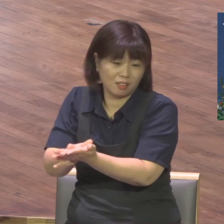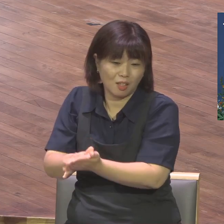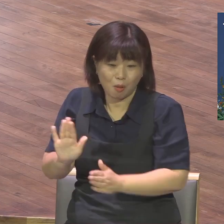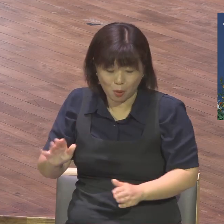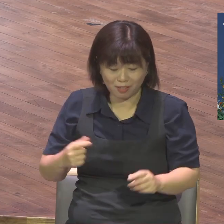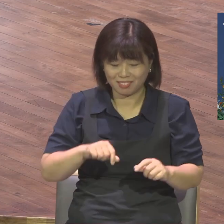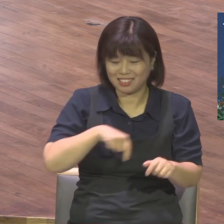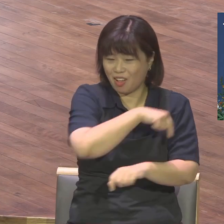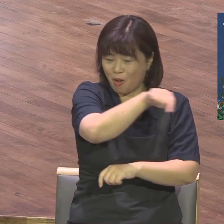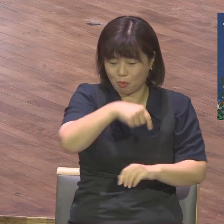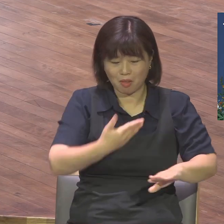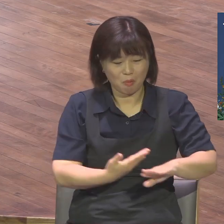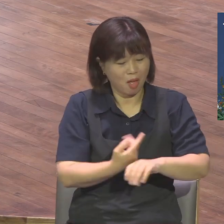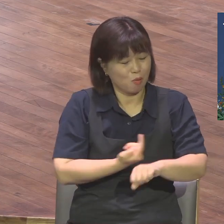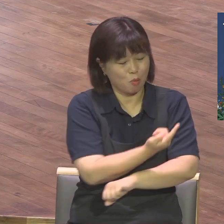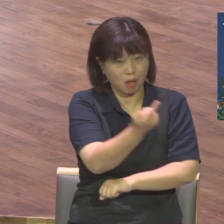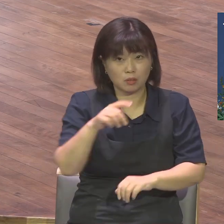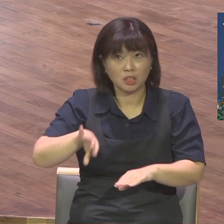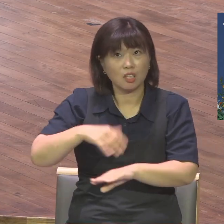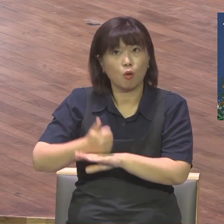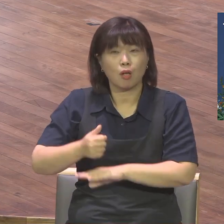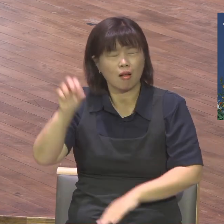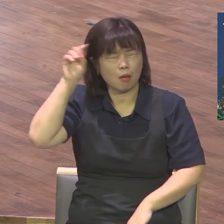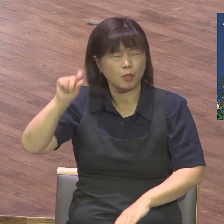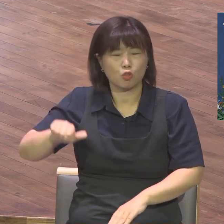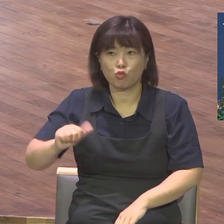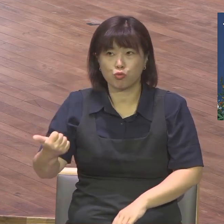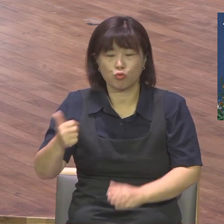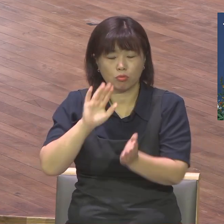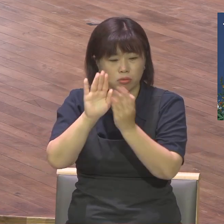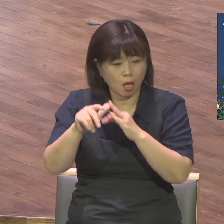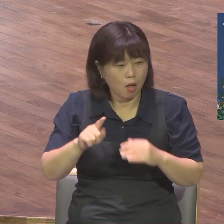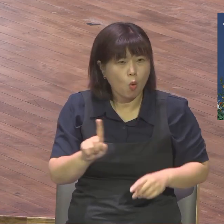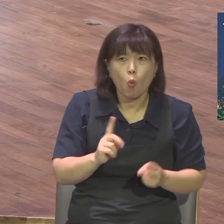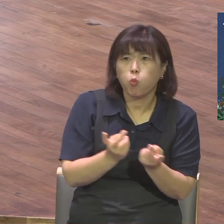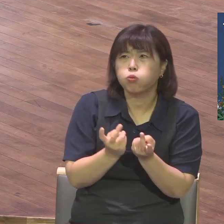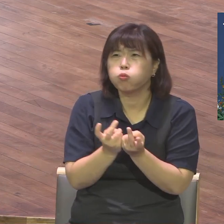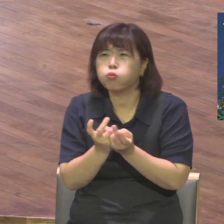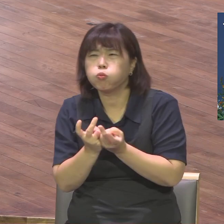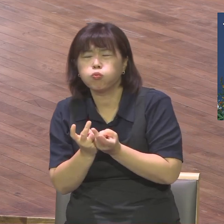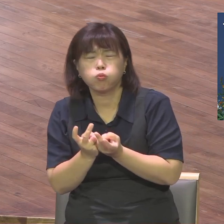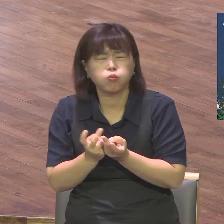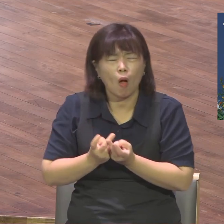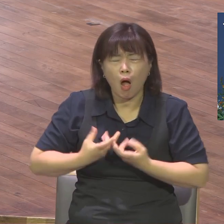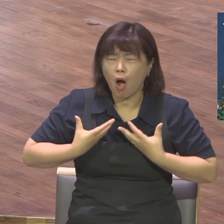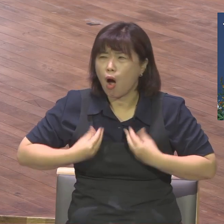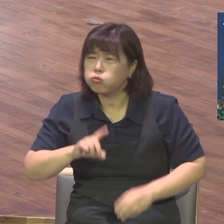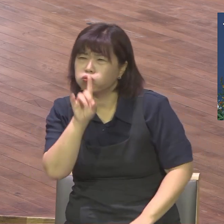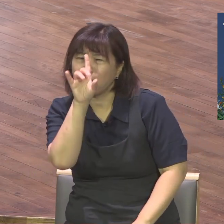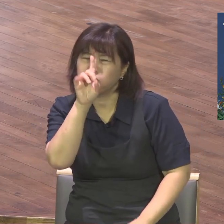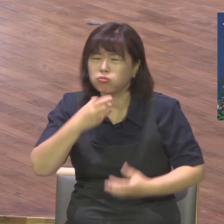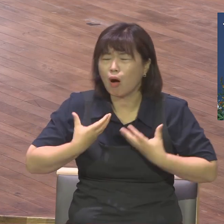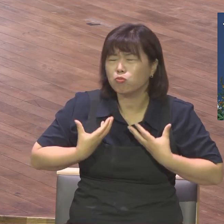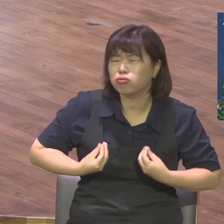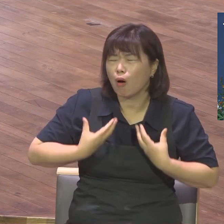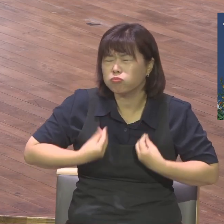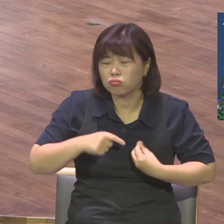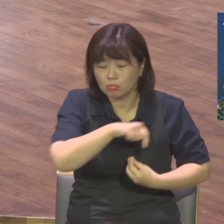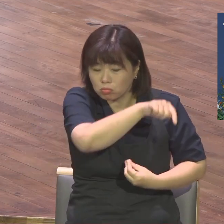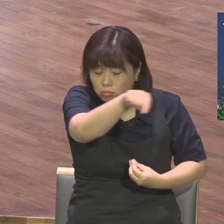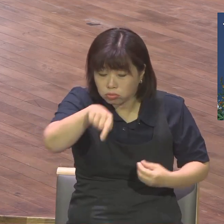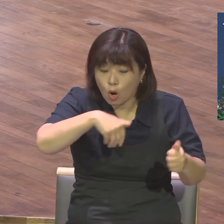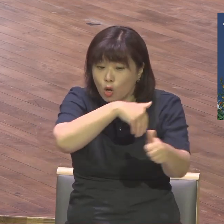망했다는데, 다들 포기하는데, 아니. 우리가 살다 보면 언제나 문제가 생기게 돼